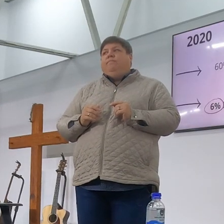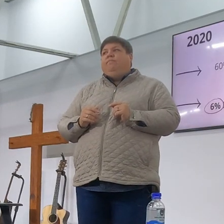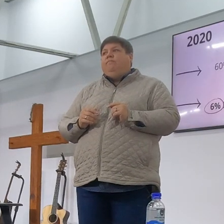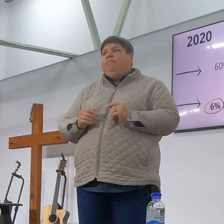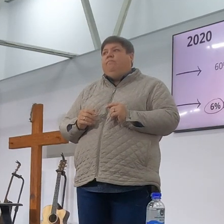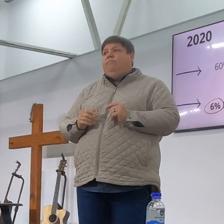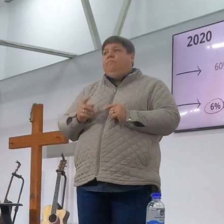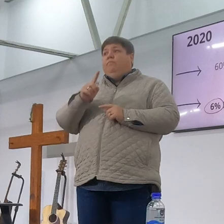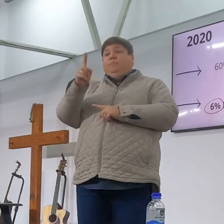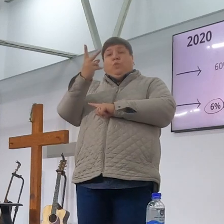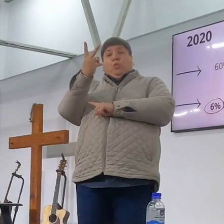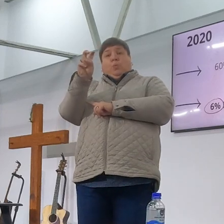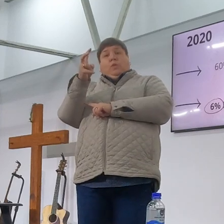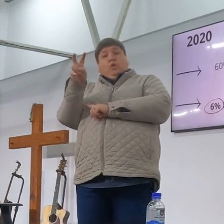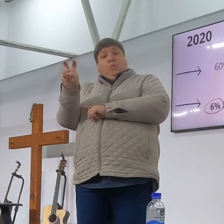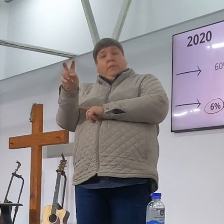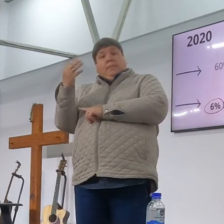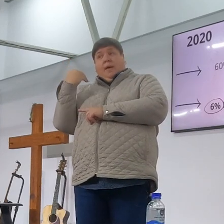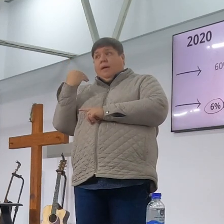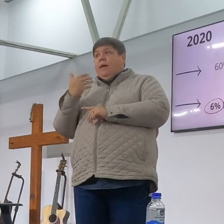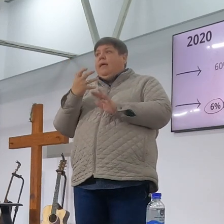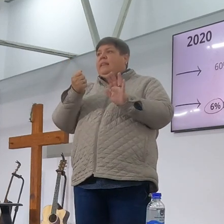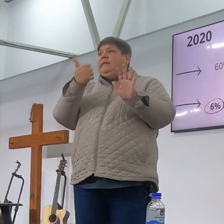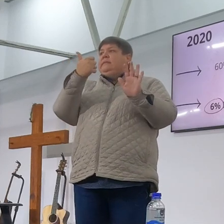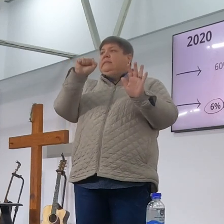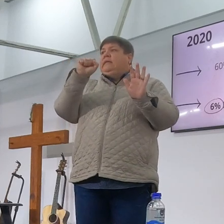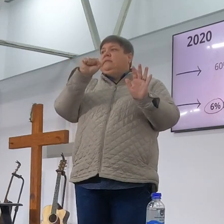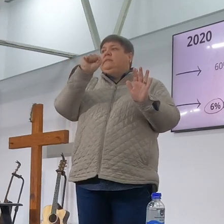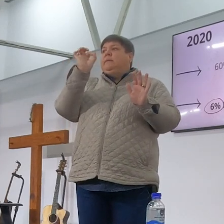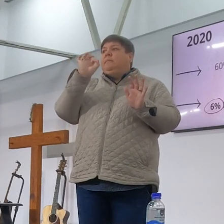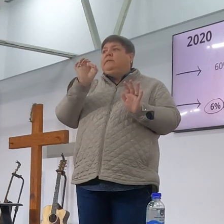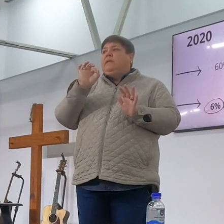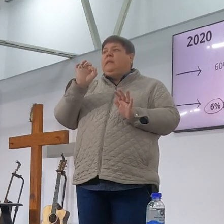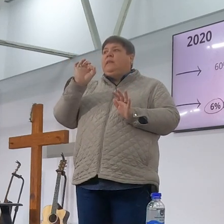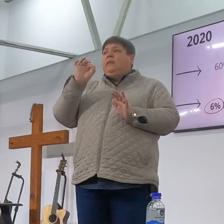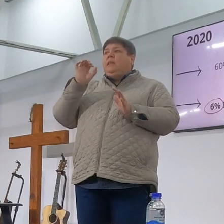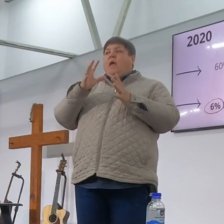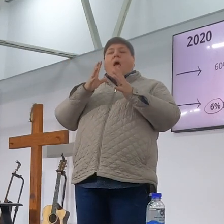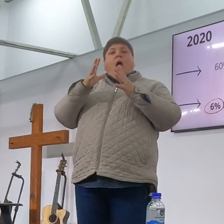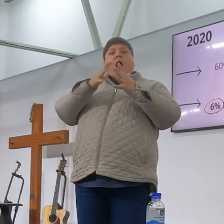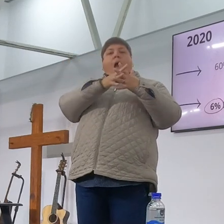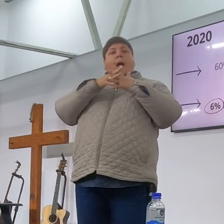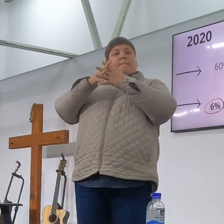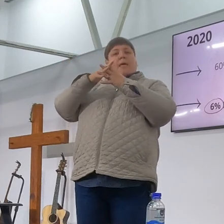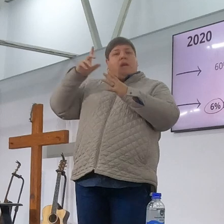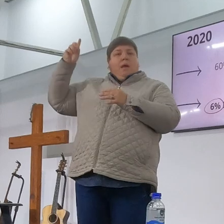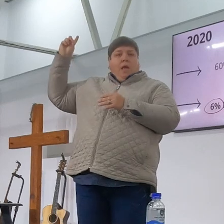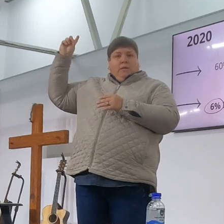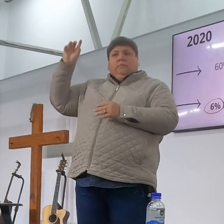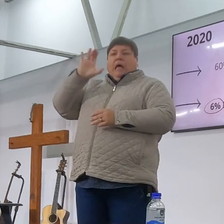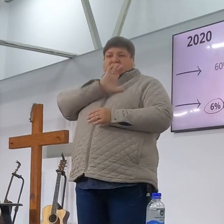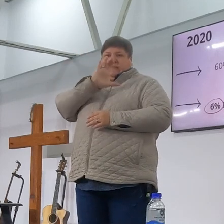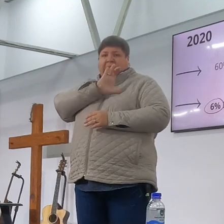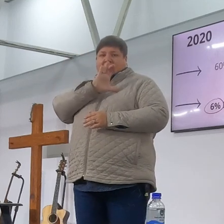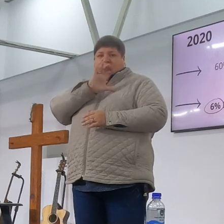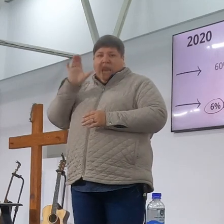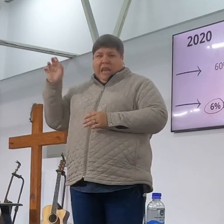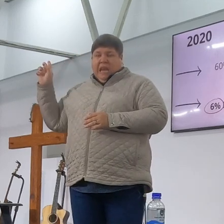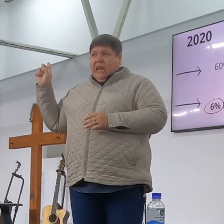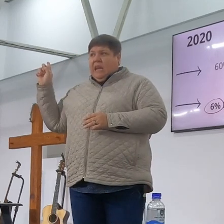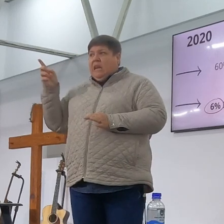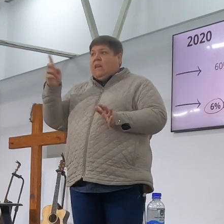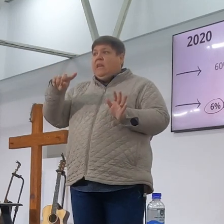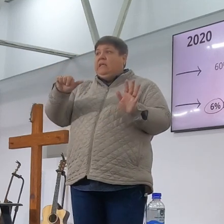In 2020 het 60% van Amerikaners geïdentifiseer as Christene. Maar